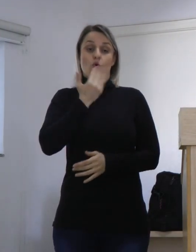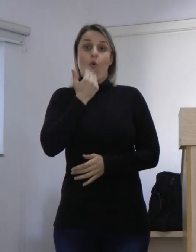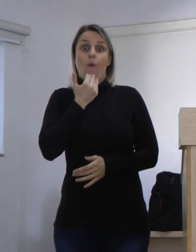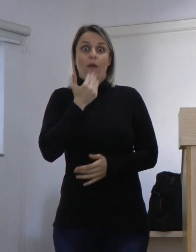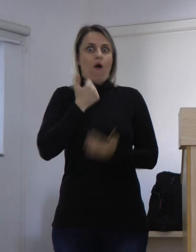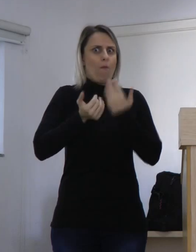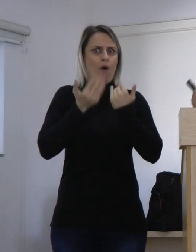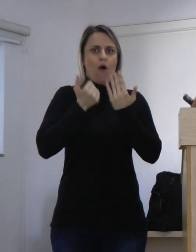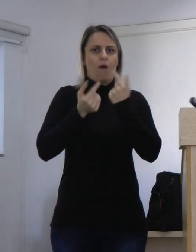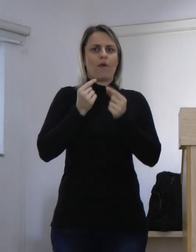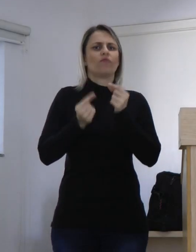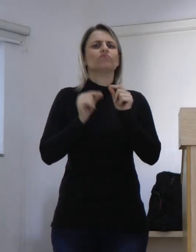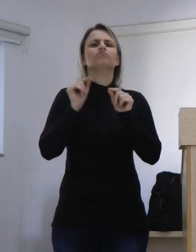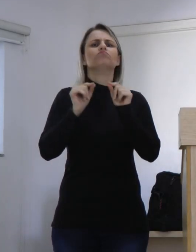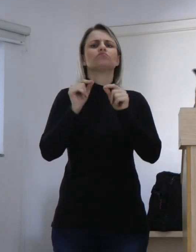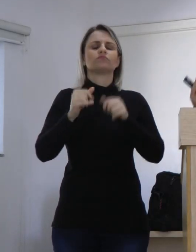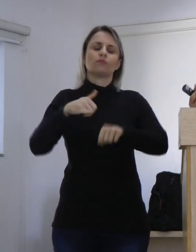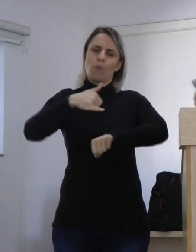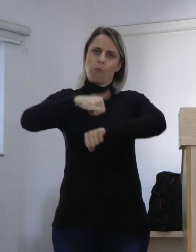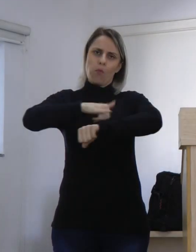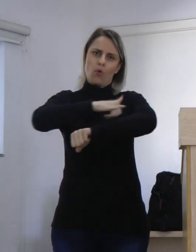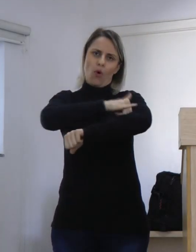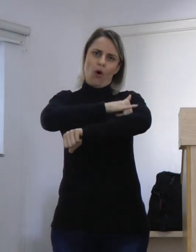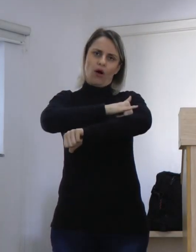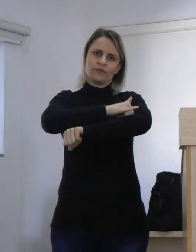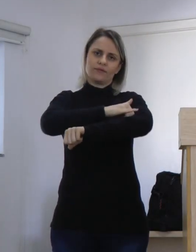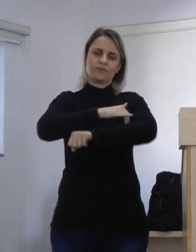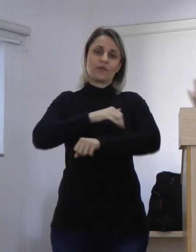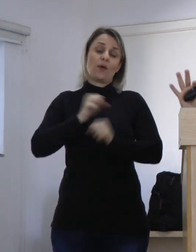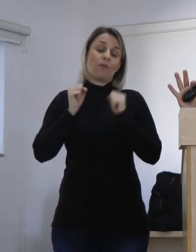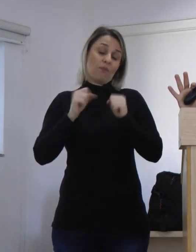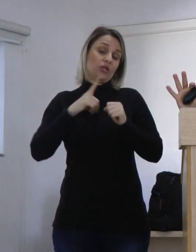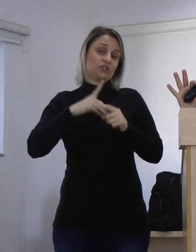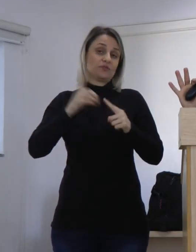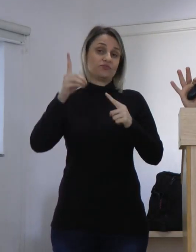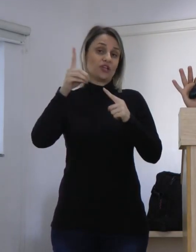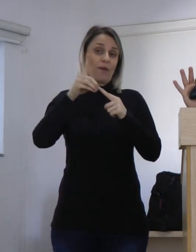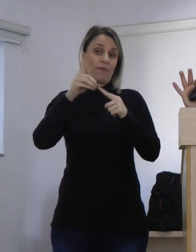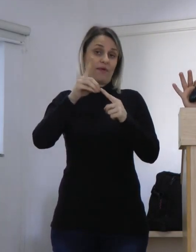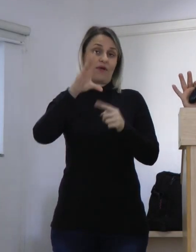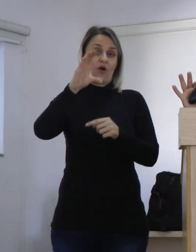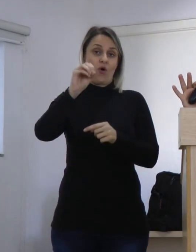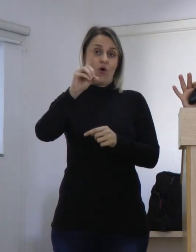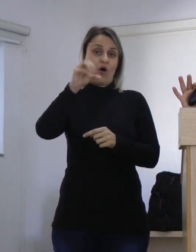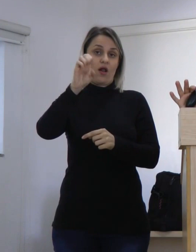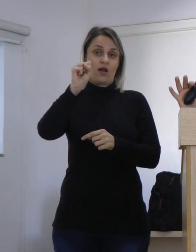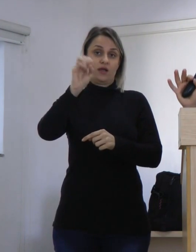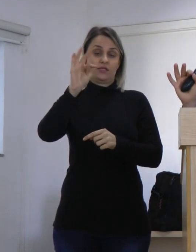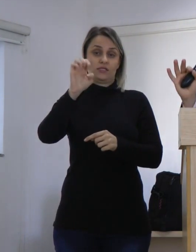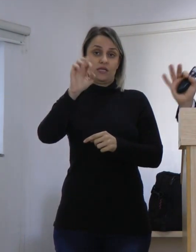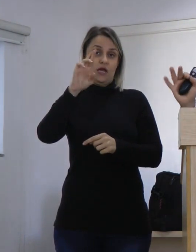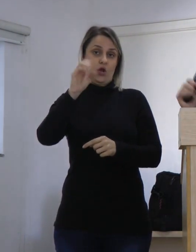Engorda, aumenta o colesterol, predispõe o diabetes, não é? Então não vai trazer alegria de ver. A Nazarena gosta de dormir,